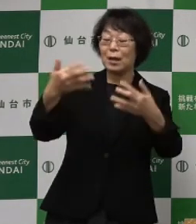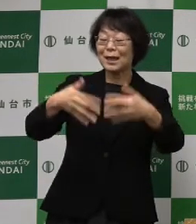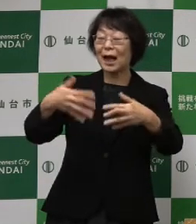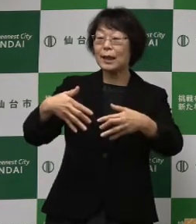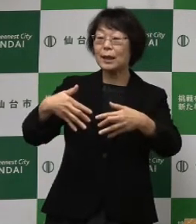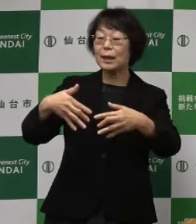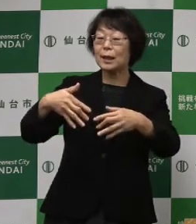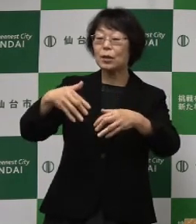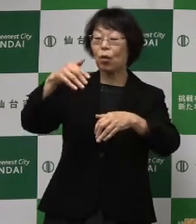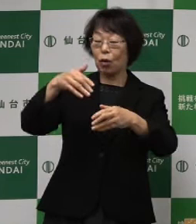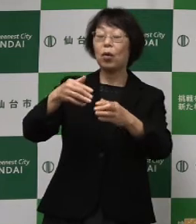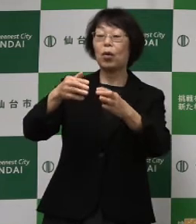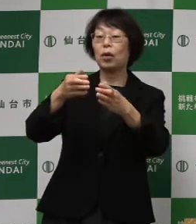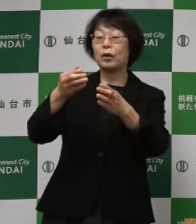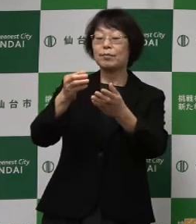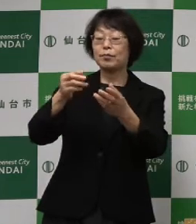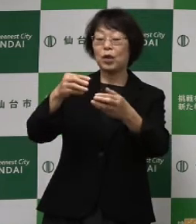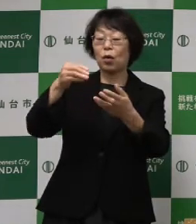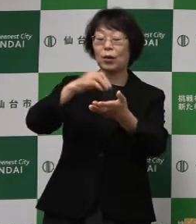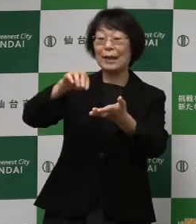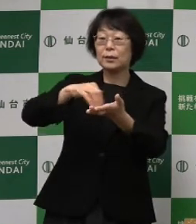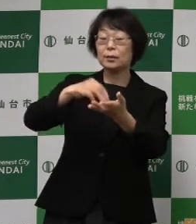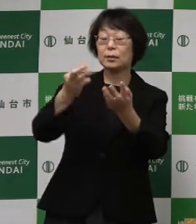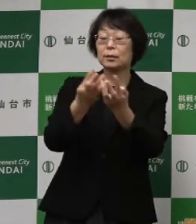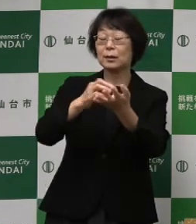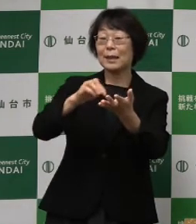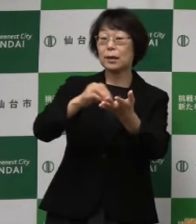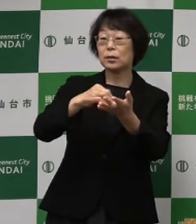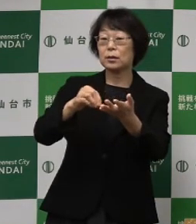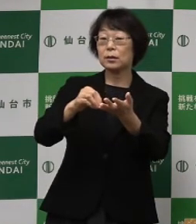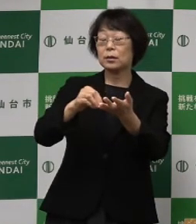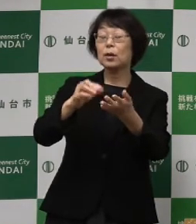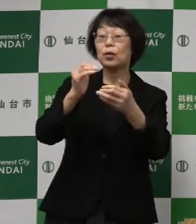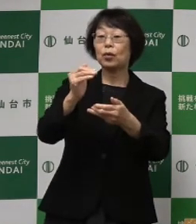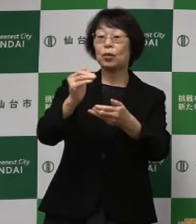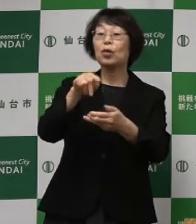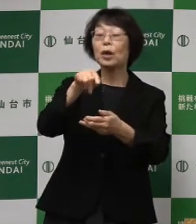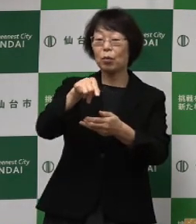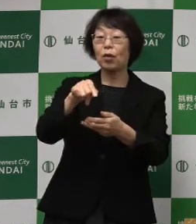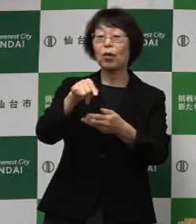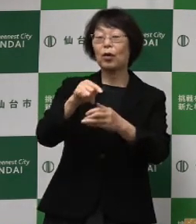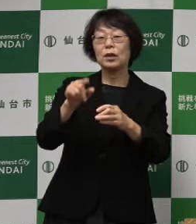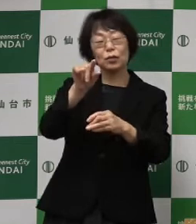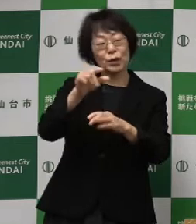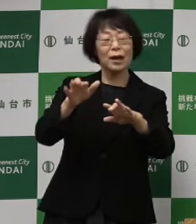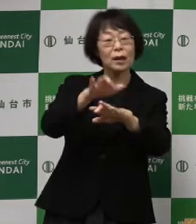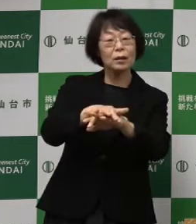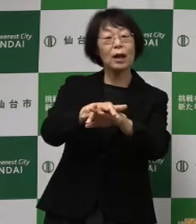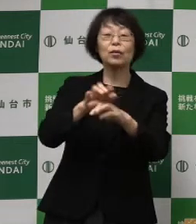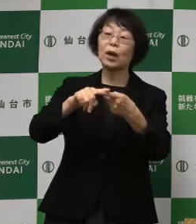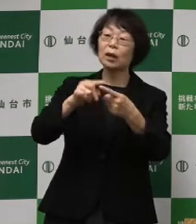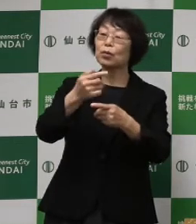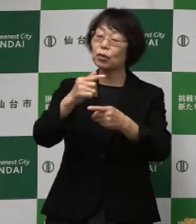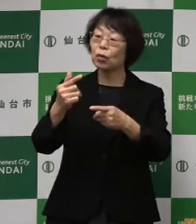の計算することがあのでも少しあの重なっていたとかいろいろあったり